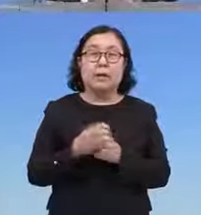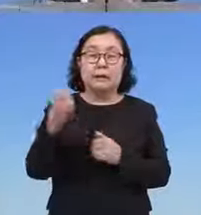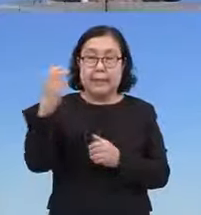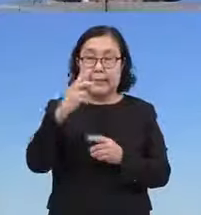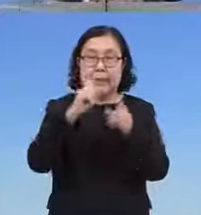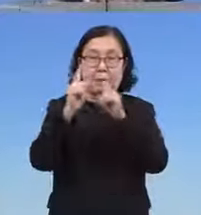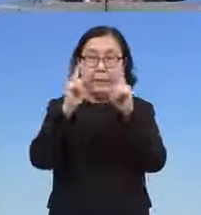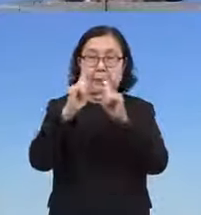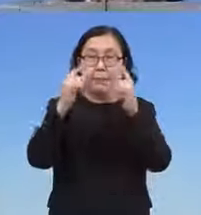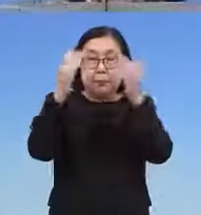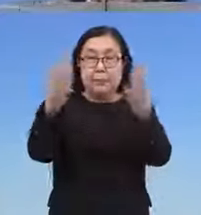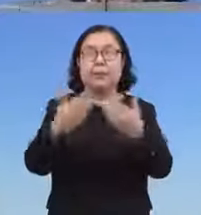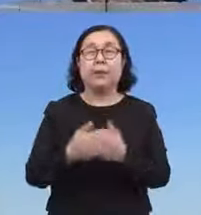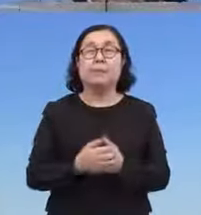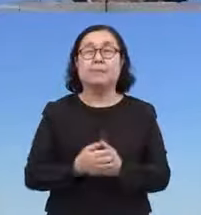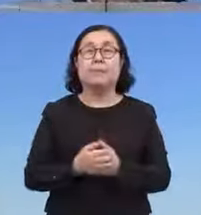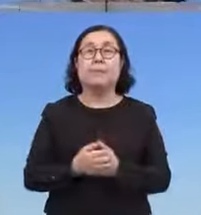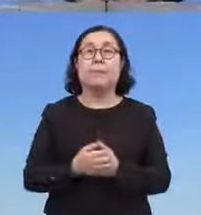믿고 말씀을 드릴게요.